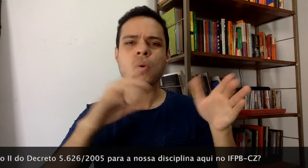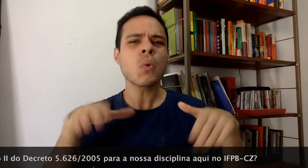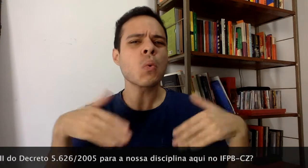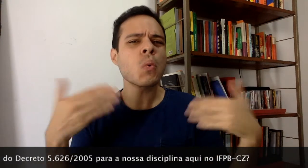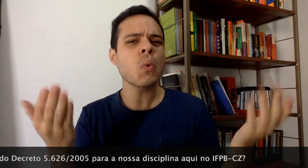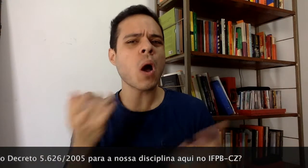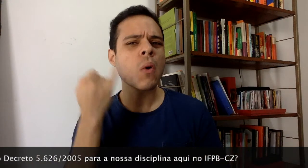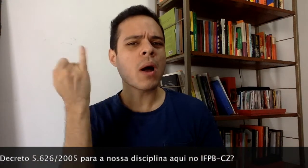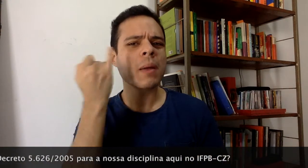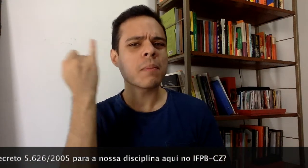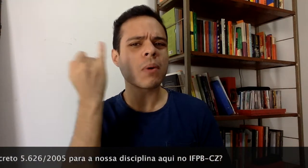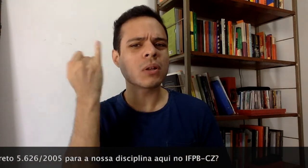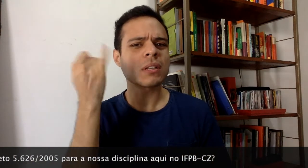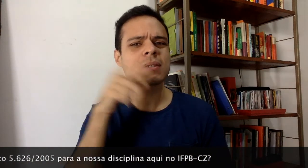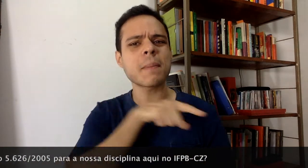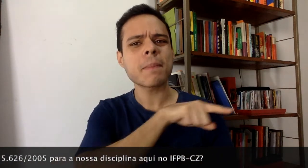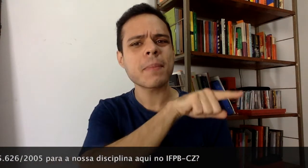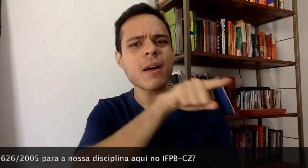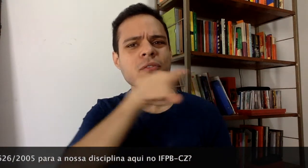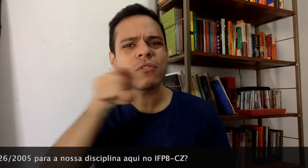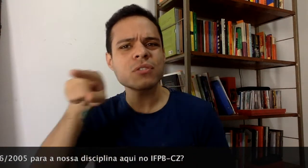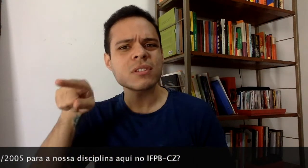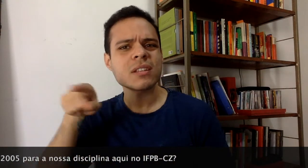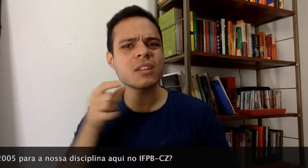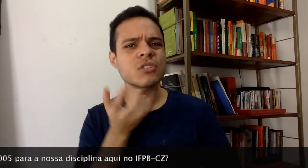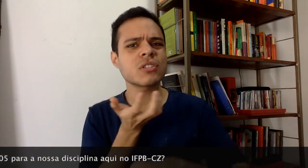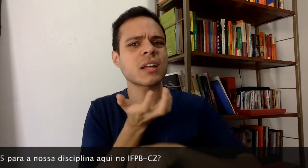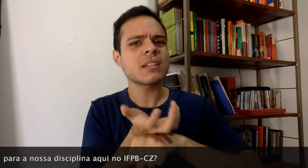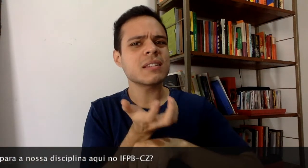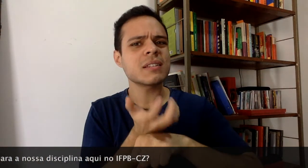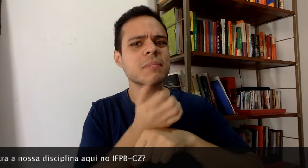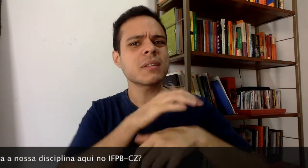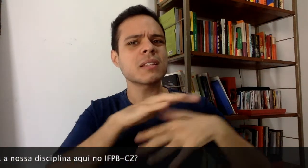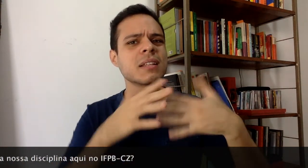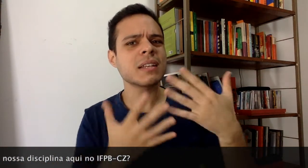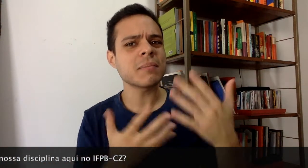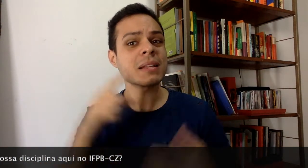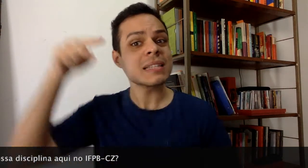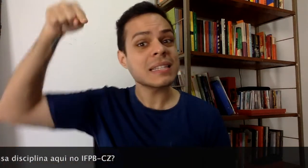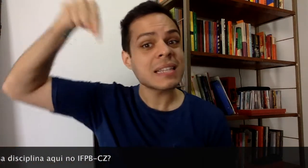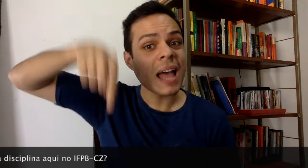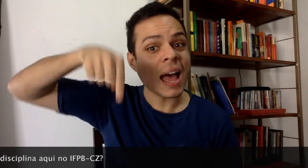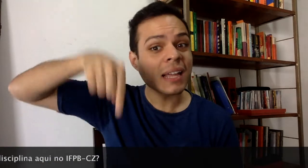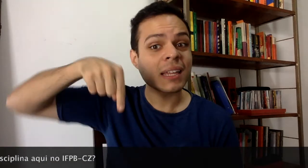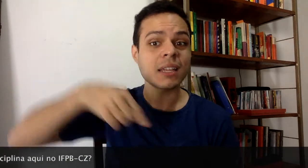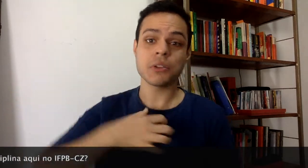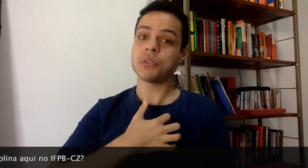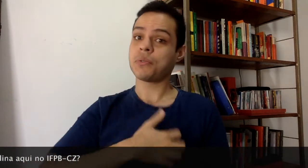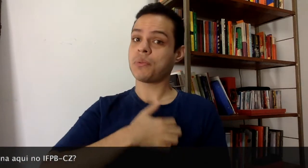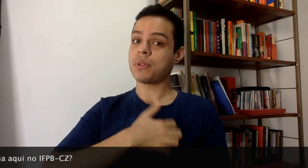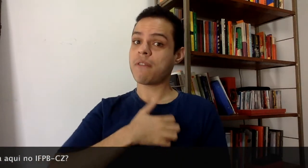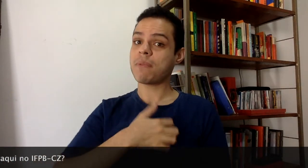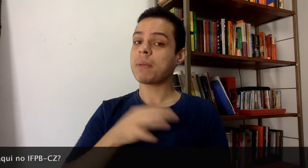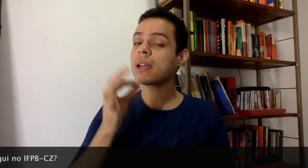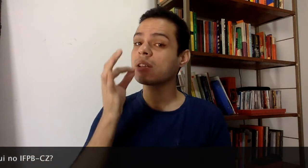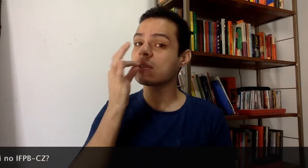disciplina daqui do IFPB em Cajazeiras, da disciplina de Libras. Qual é